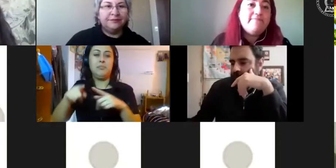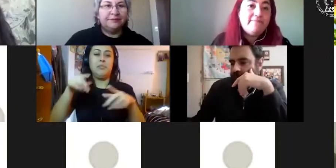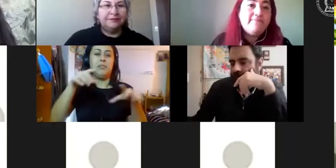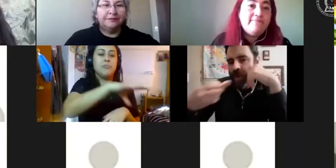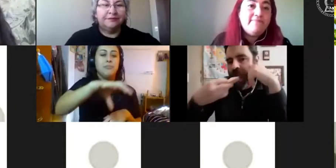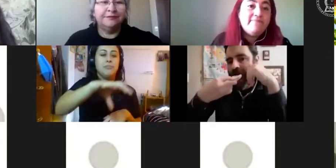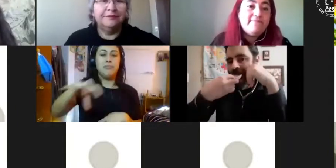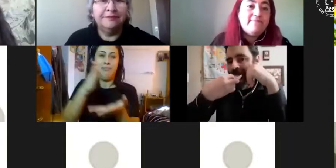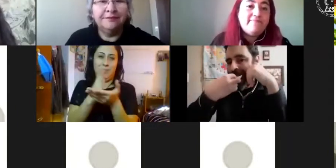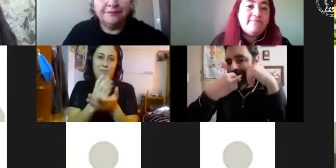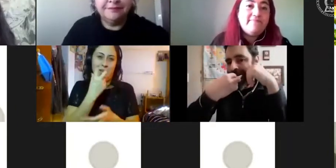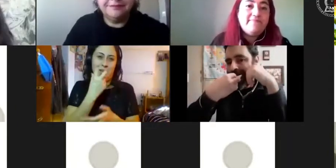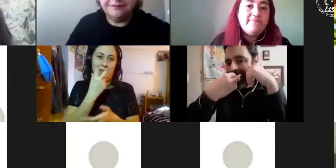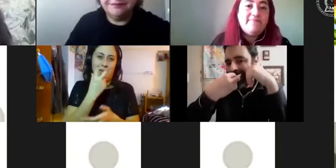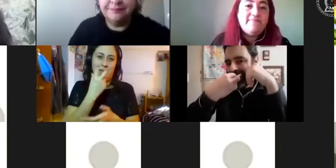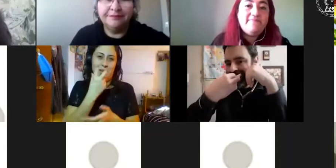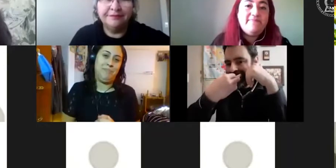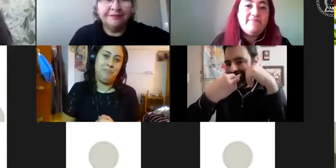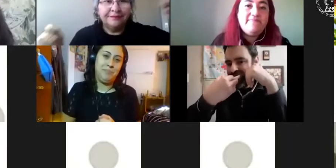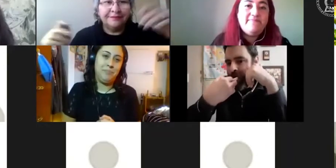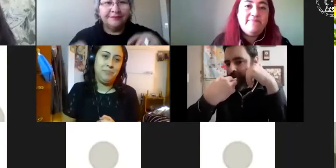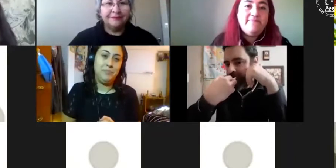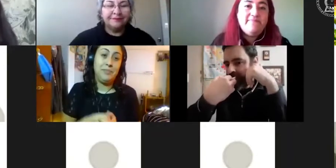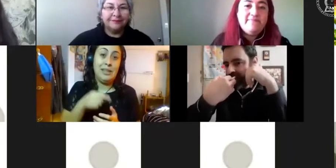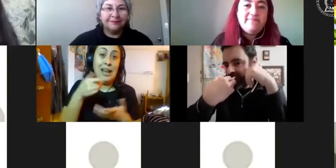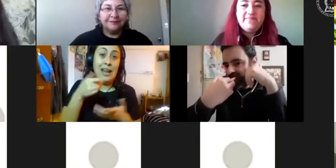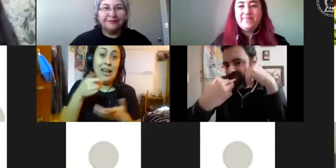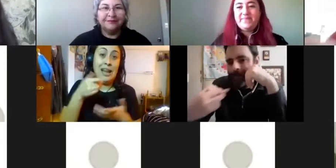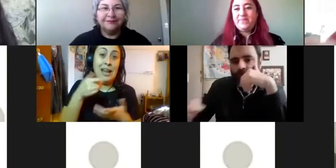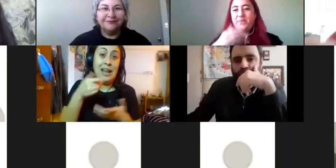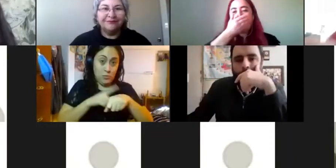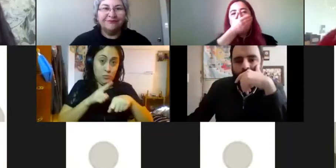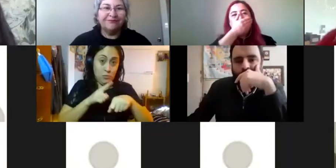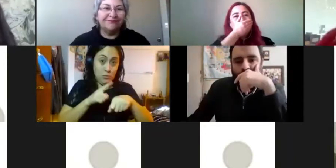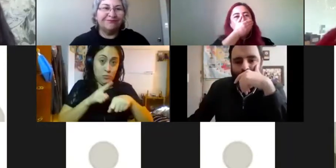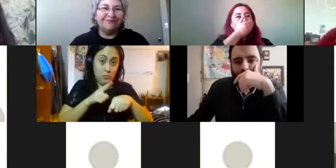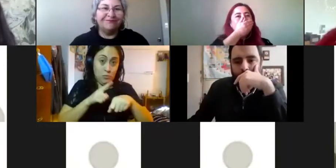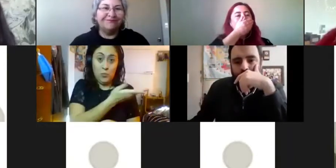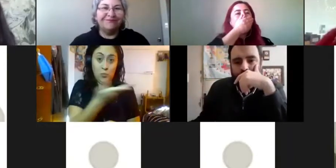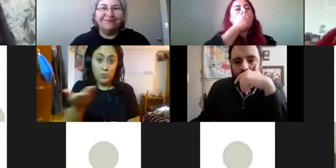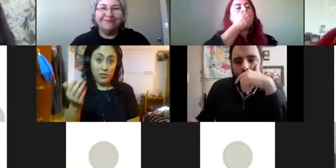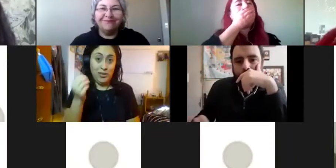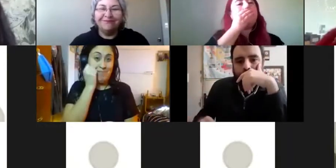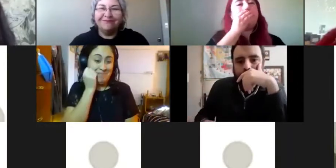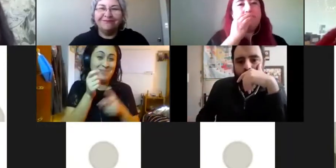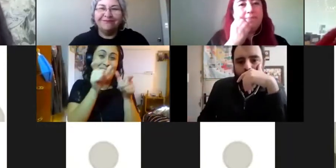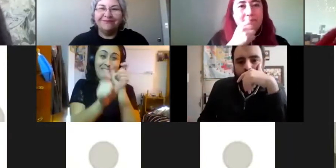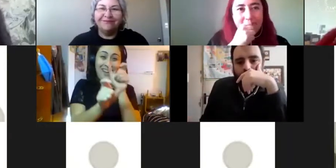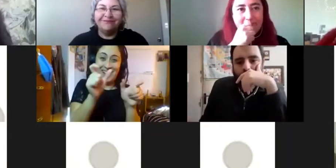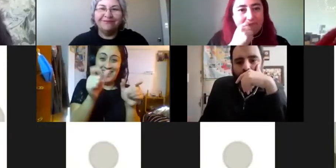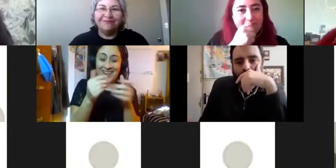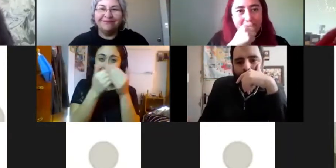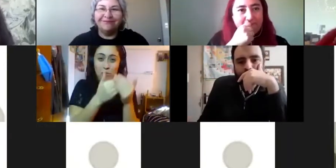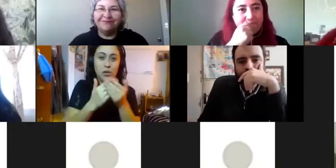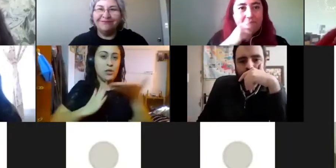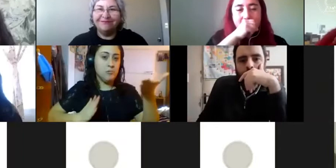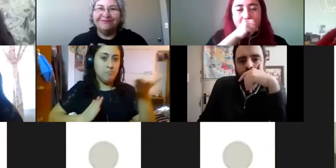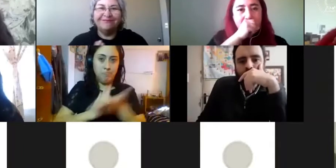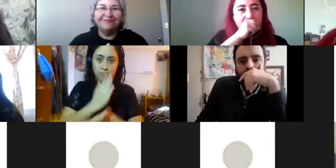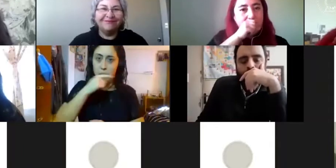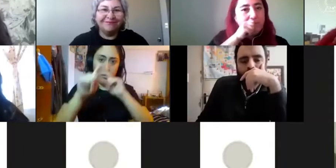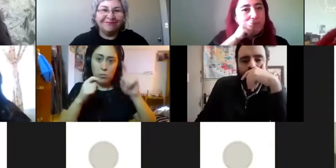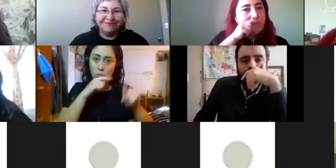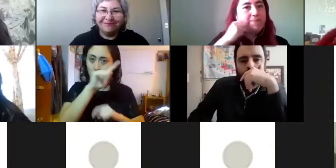Así que este es el momento, queridas y queridos estudiantes, de comenzar a preguntar si hay alguien que